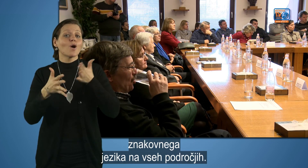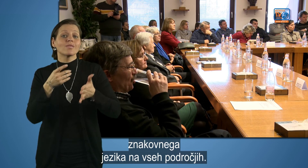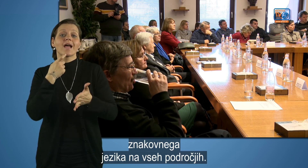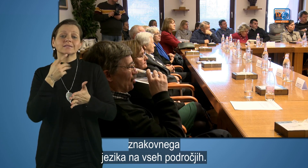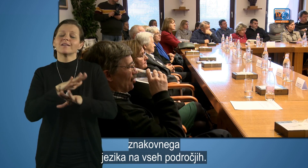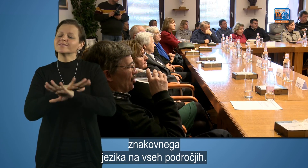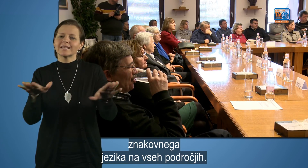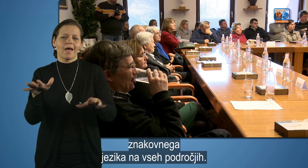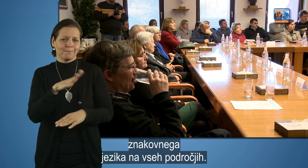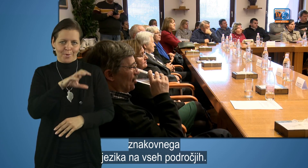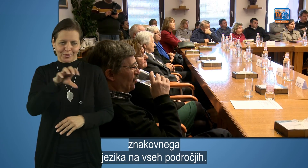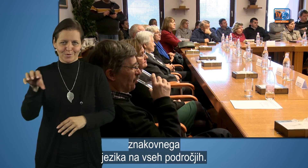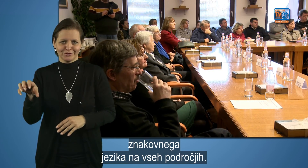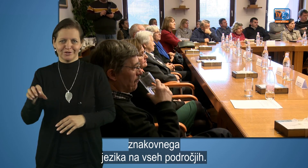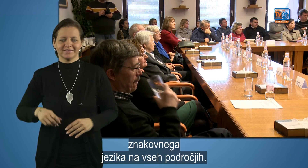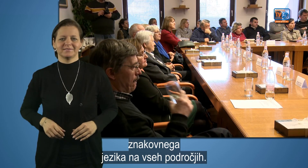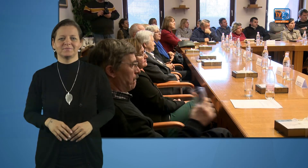vseh področjih.